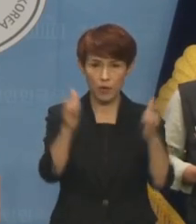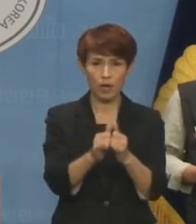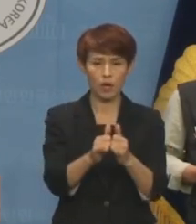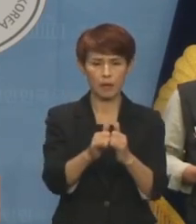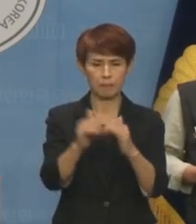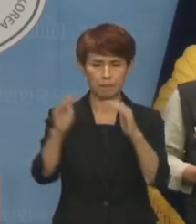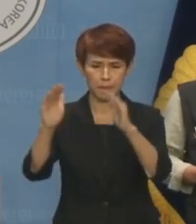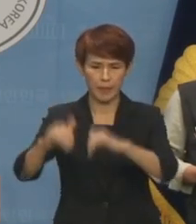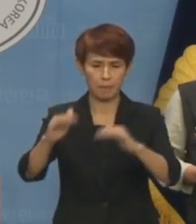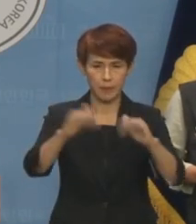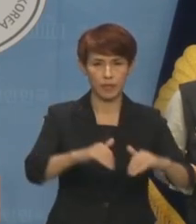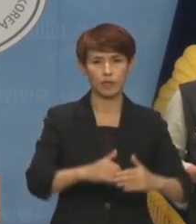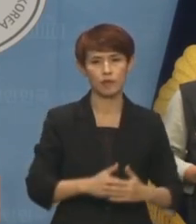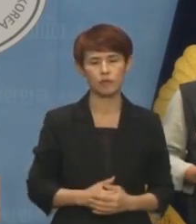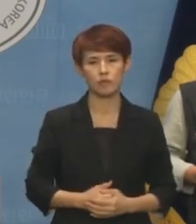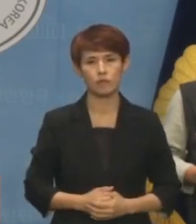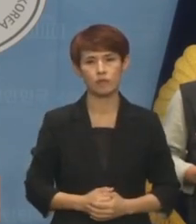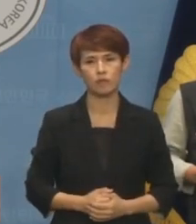붕괴됩니다.